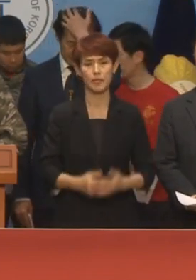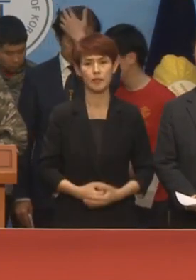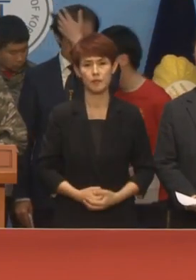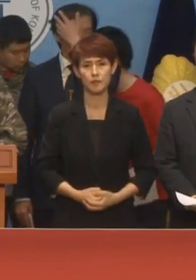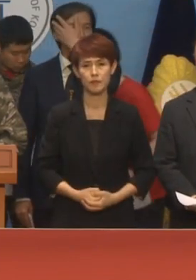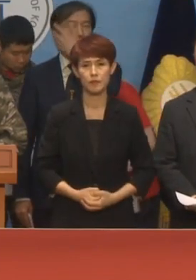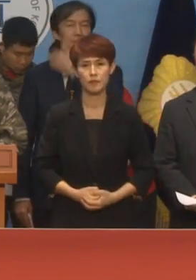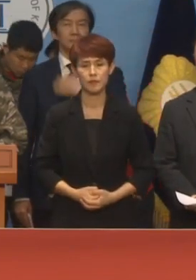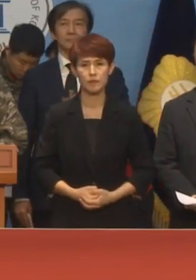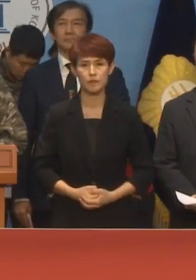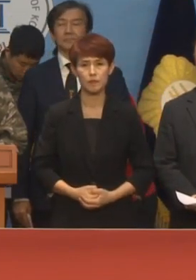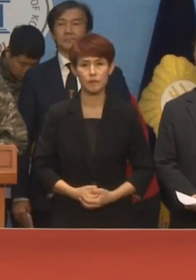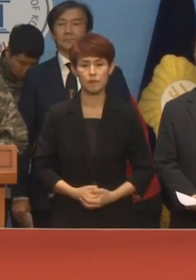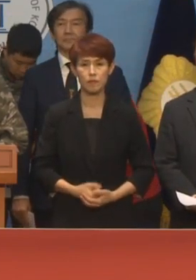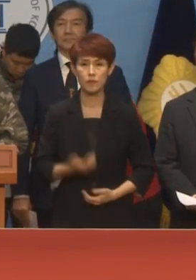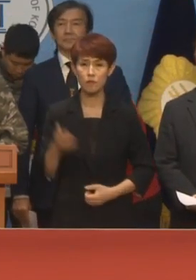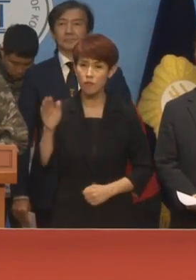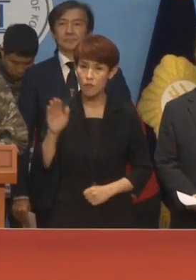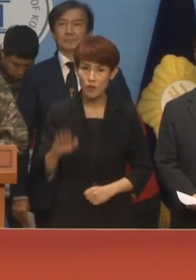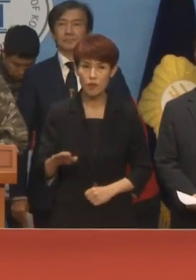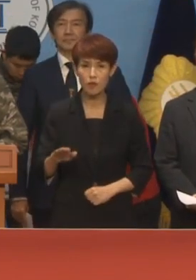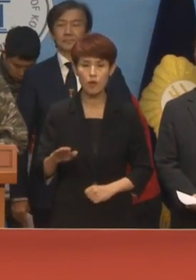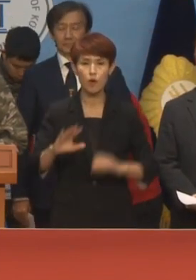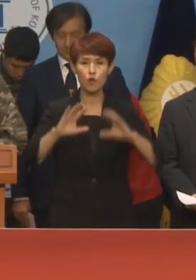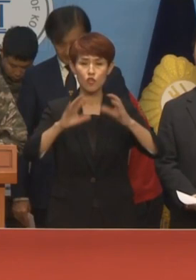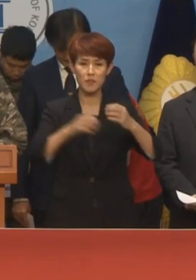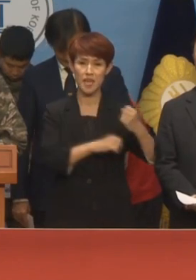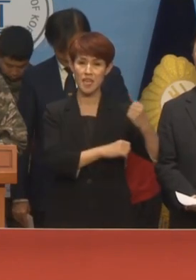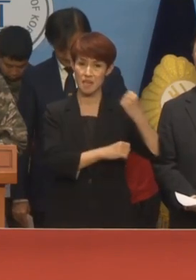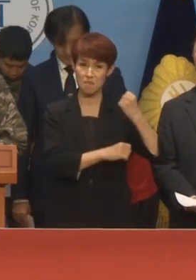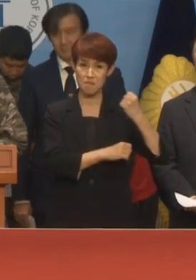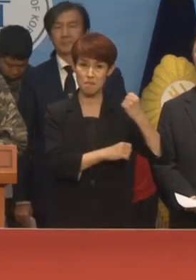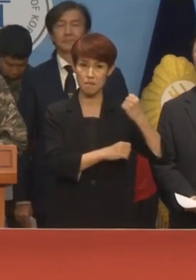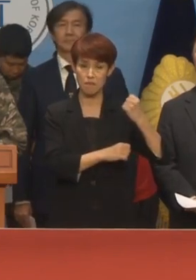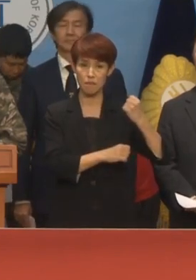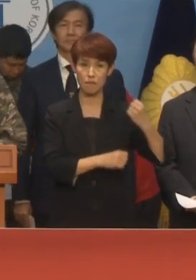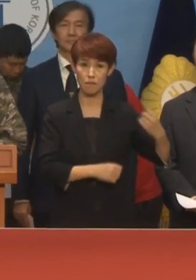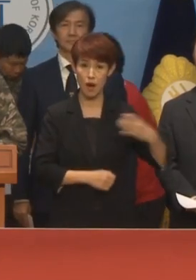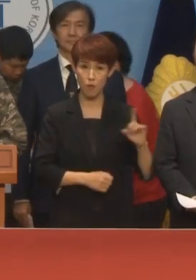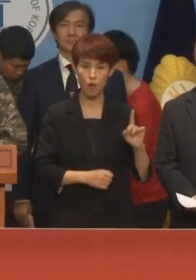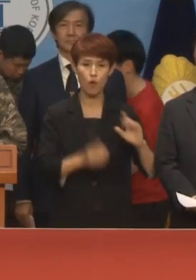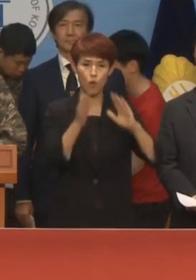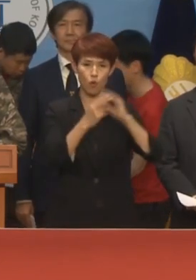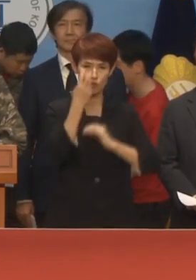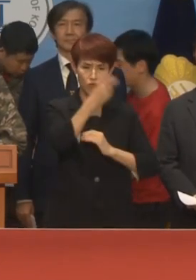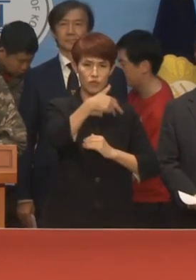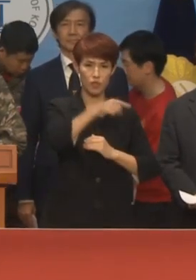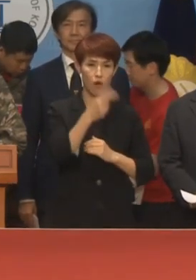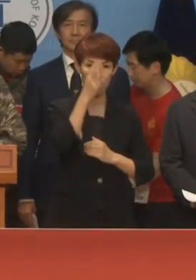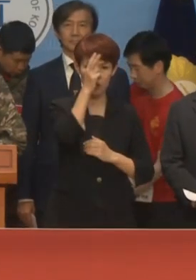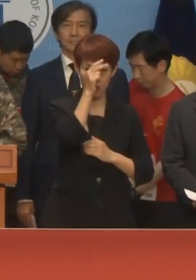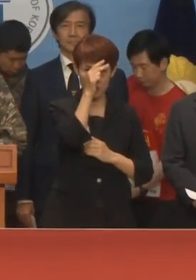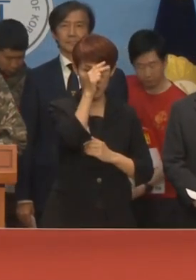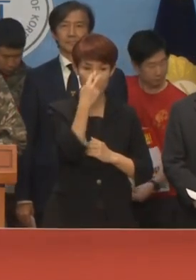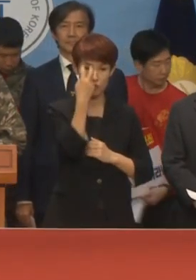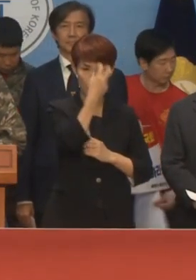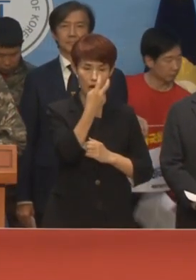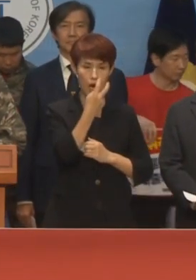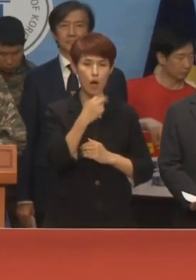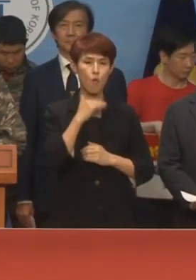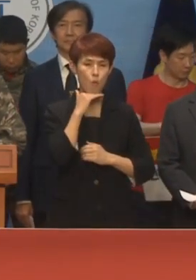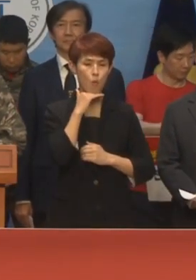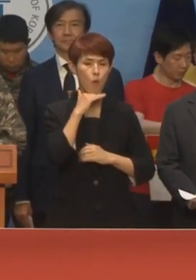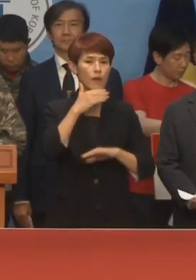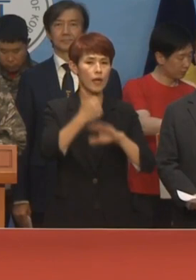답했습니다. 그런데도 국민의힘 일각에서 공수처와 경찰 수사를 지켜보고